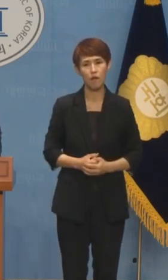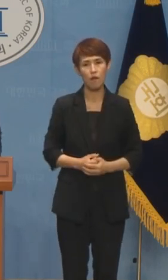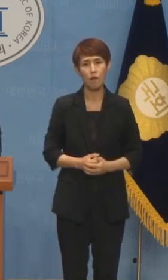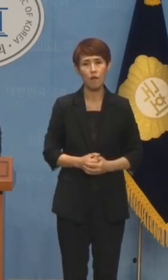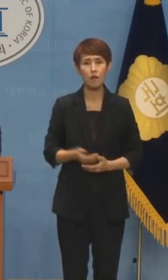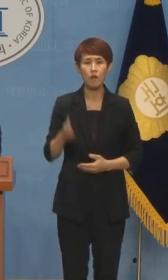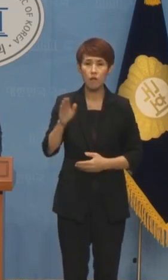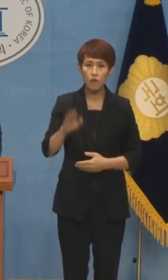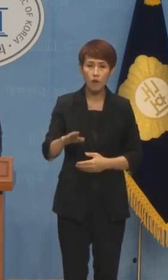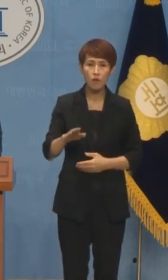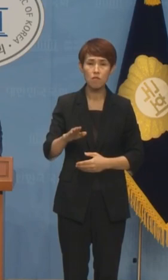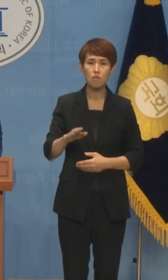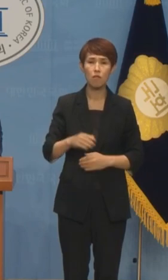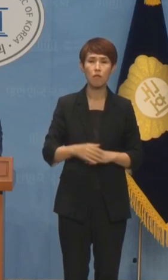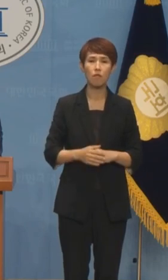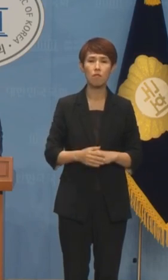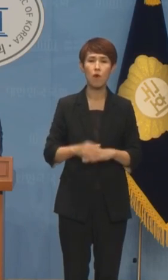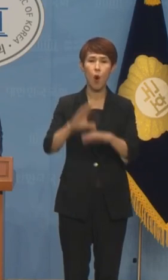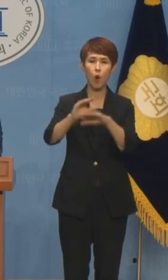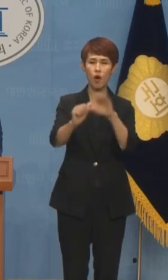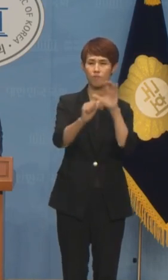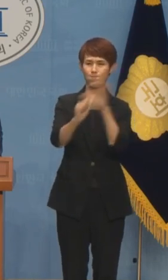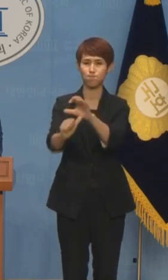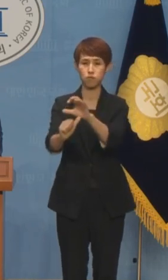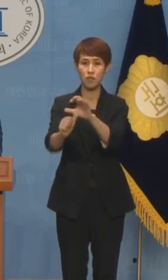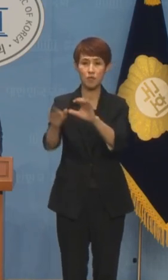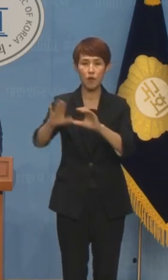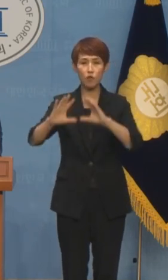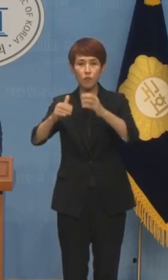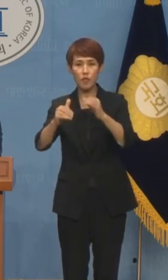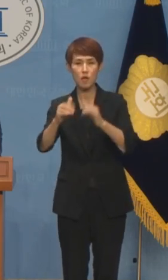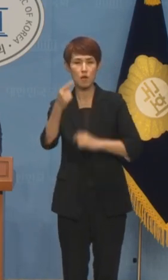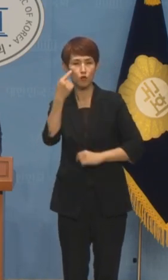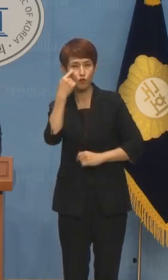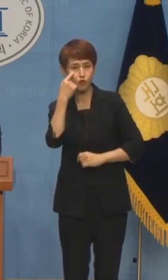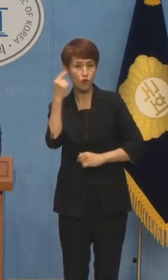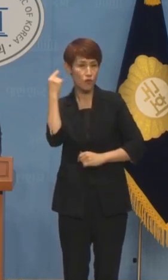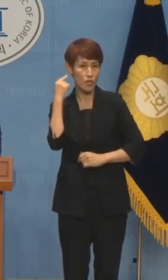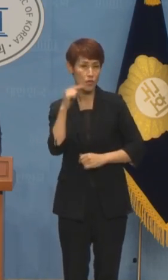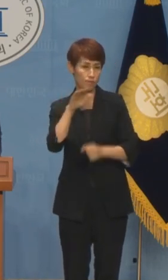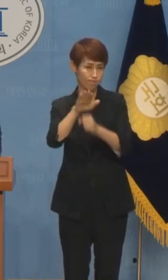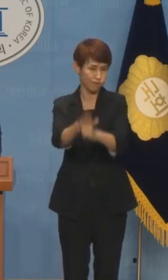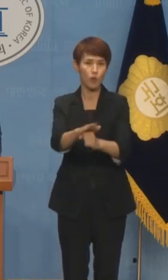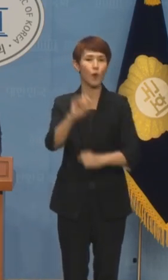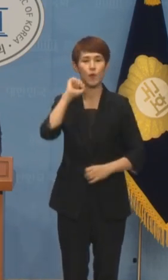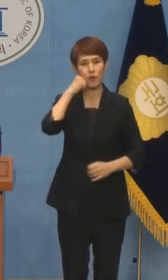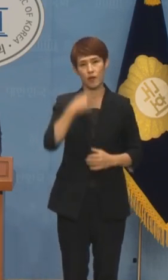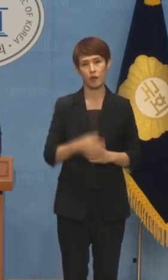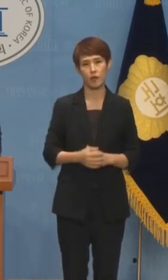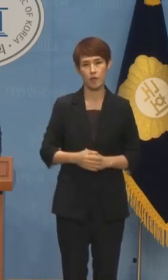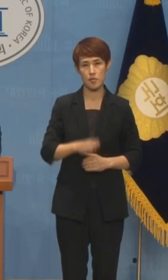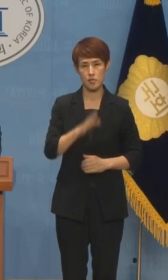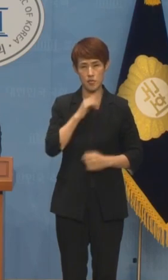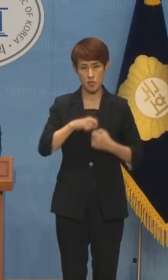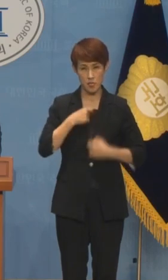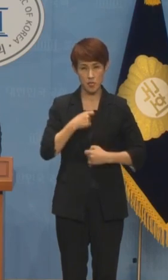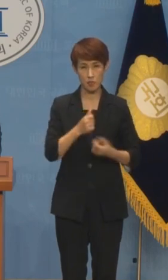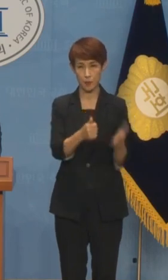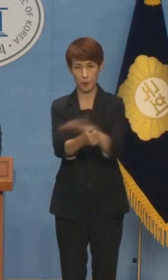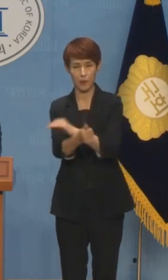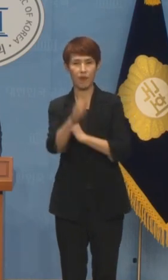하지만 언론을 입틀막해도 국민의 눈과 귀를 막을 수는 없고 진실을 덮을 수는